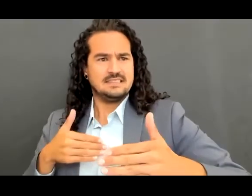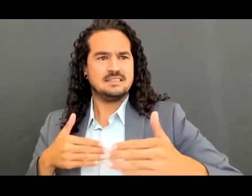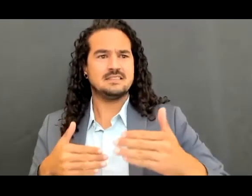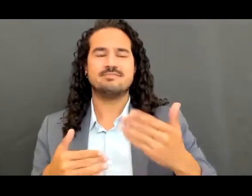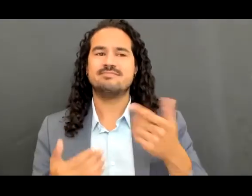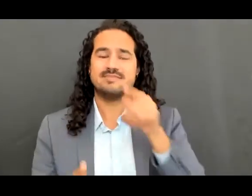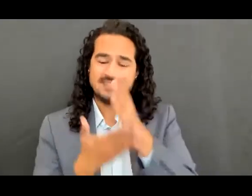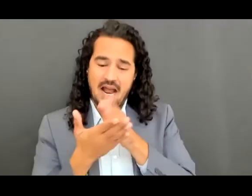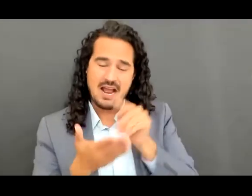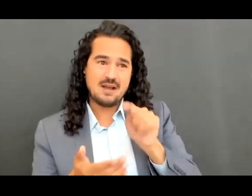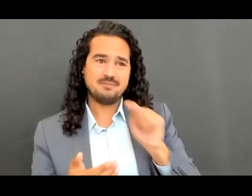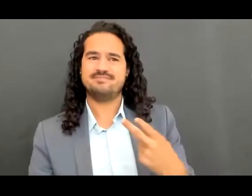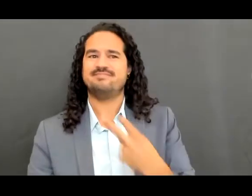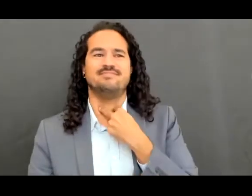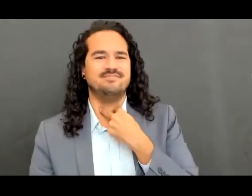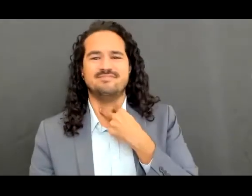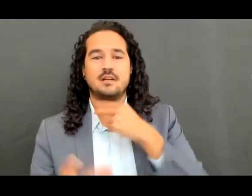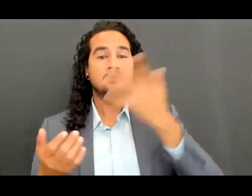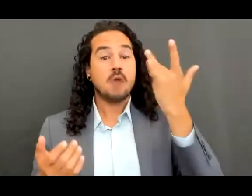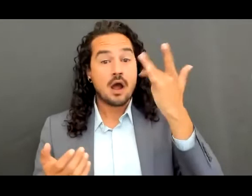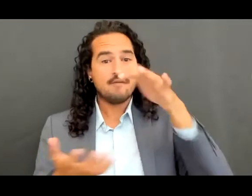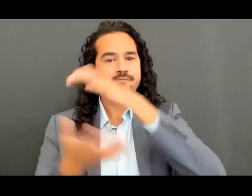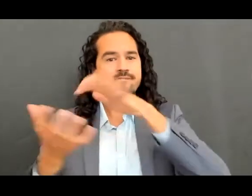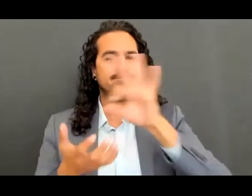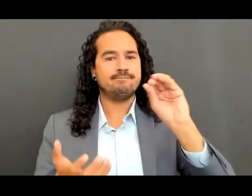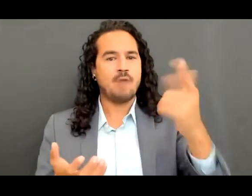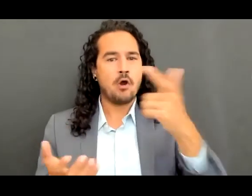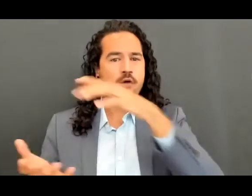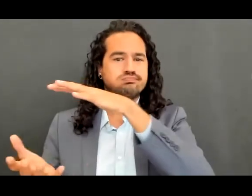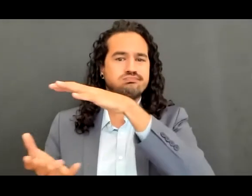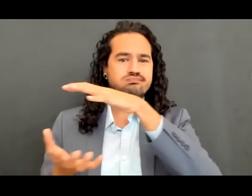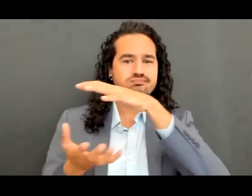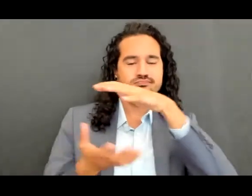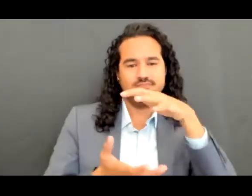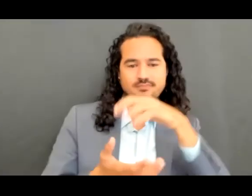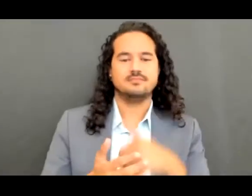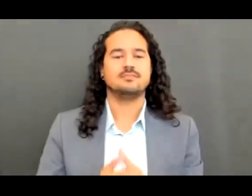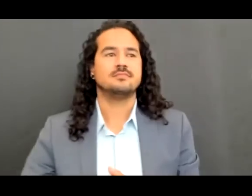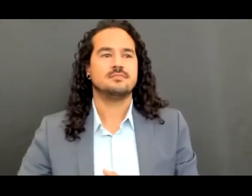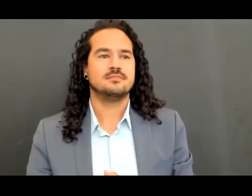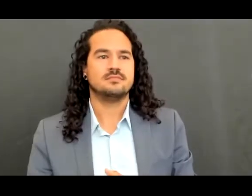Hubo una parte donde no nos pudimos meter. Llegó la capa marina y no se pudo incendiar.